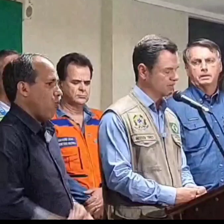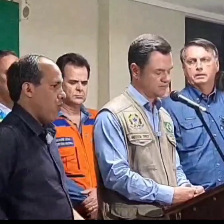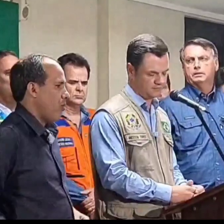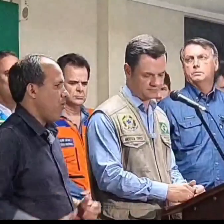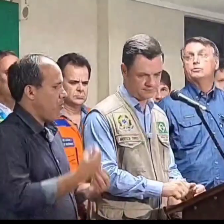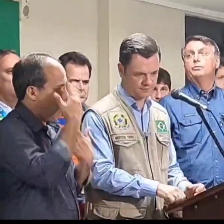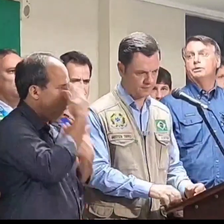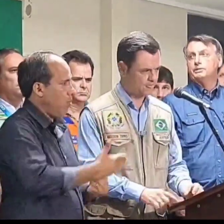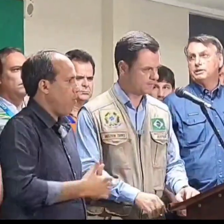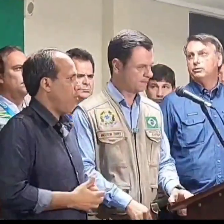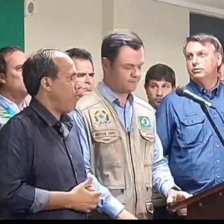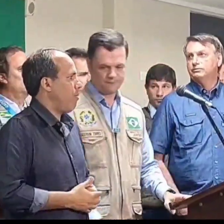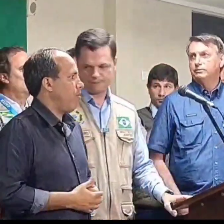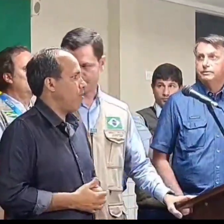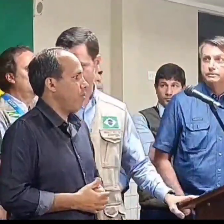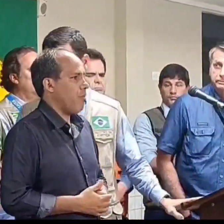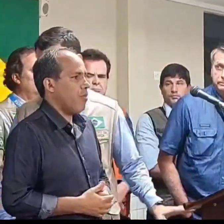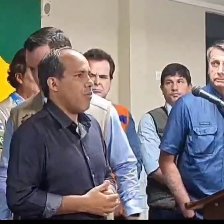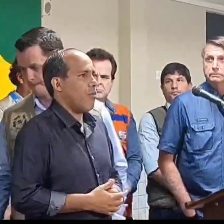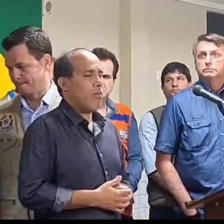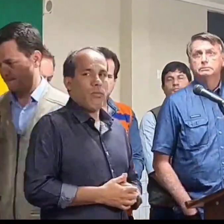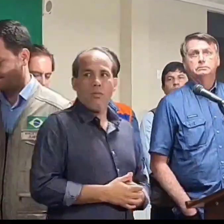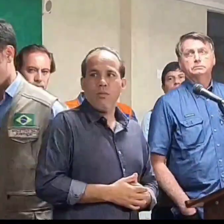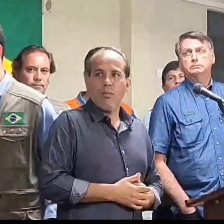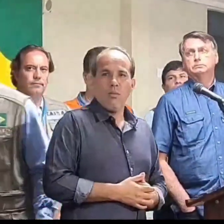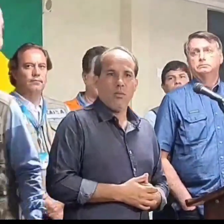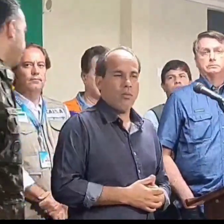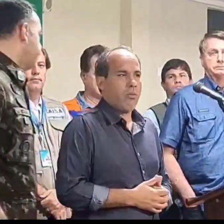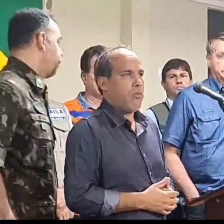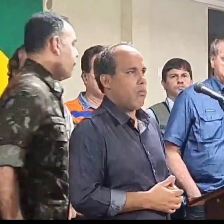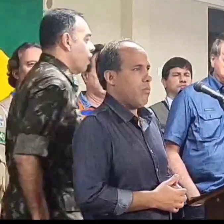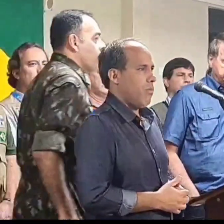Muito obrigado. Senhor comandante militar, por favor.